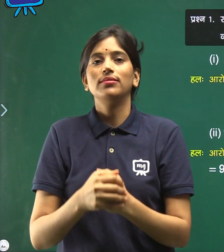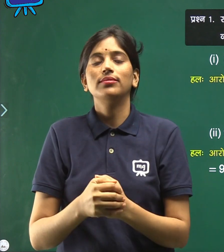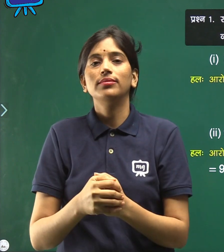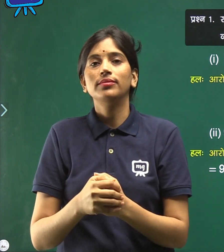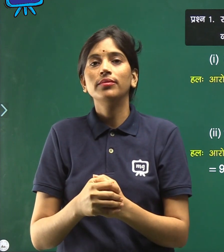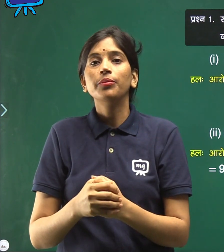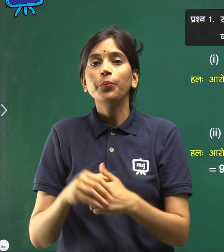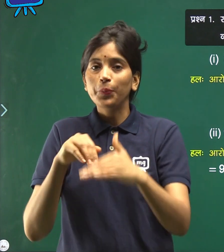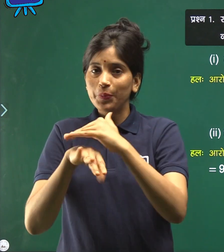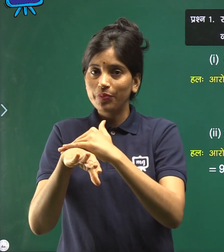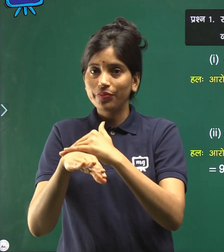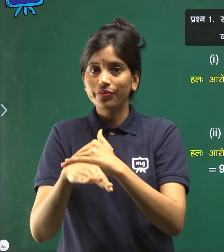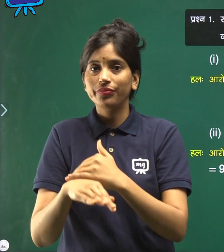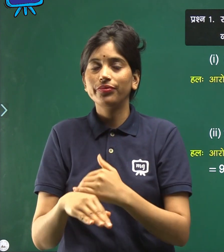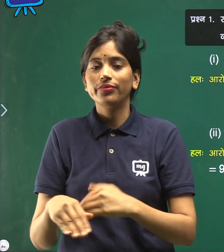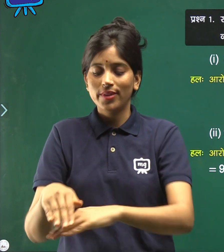में